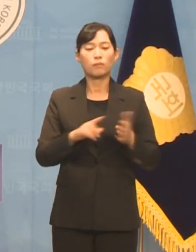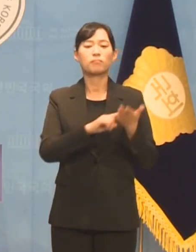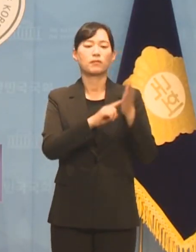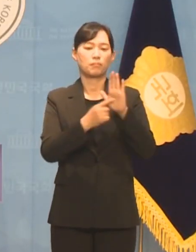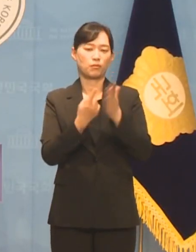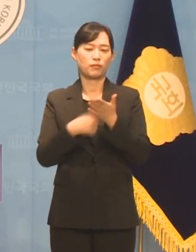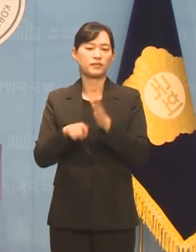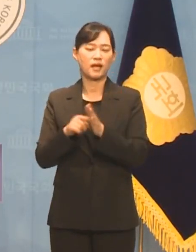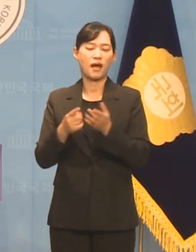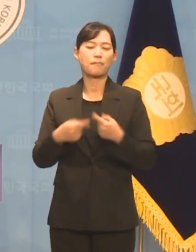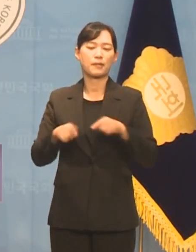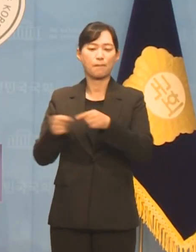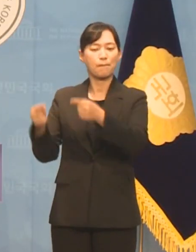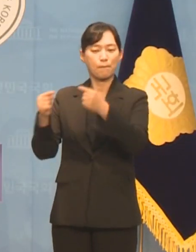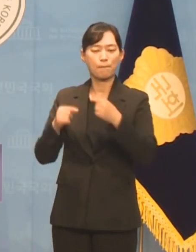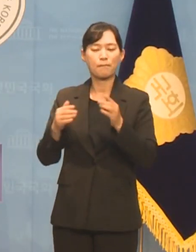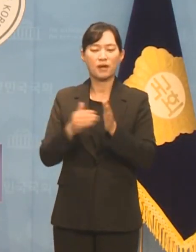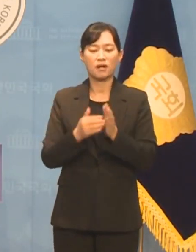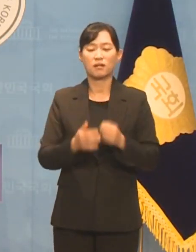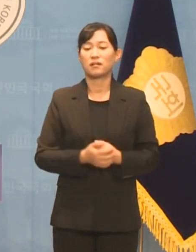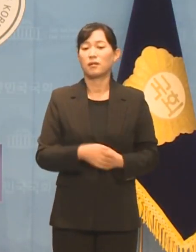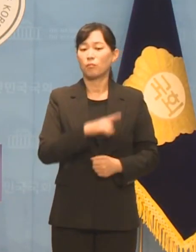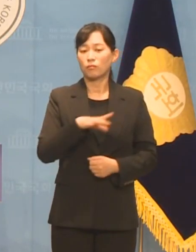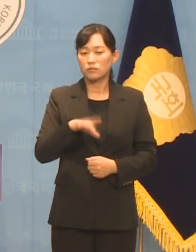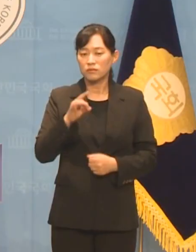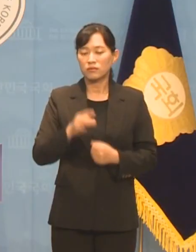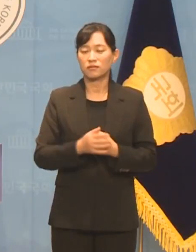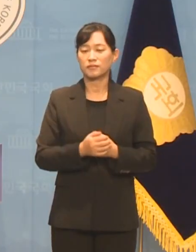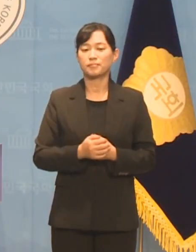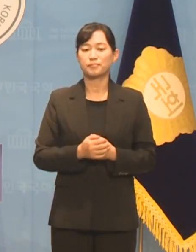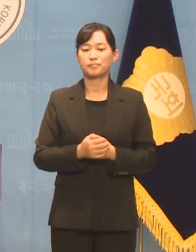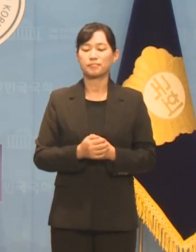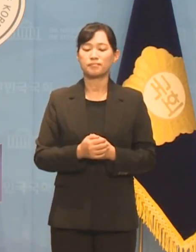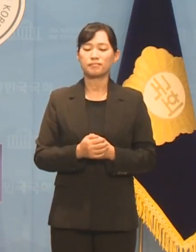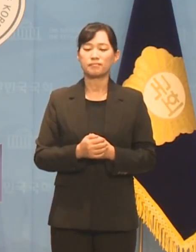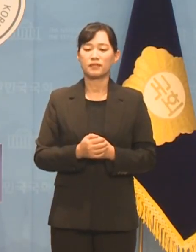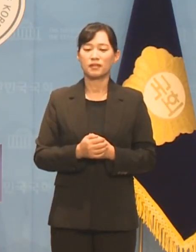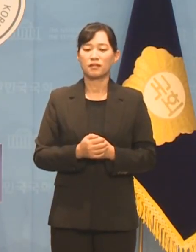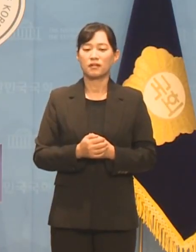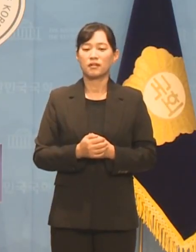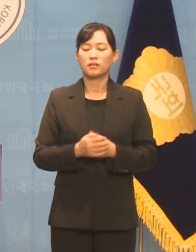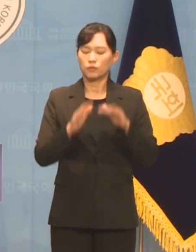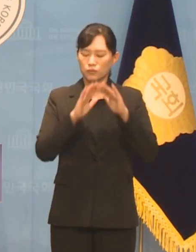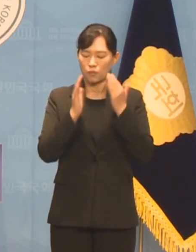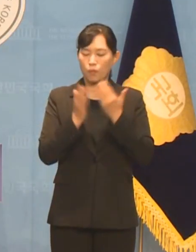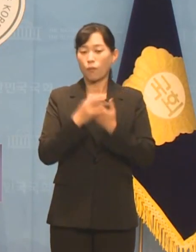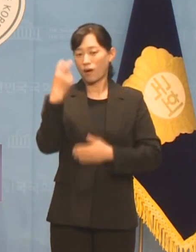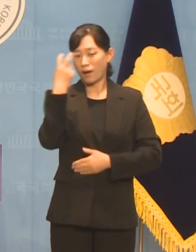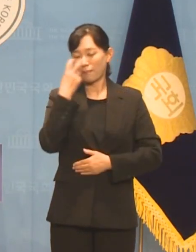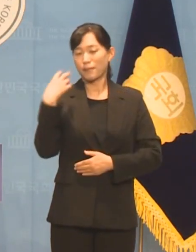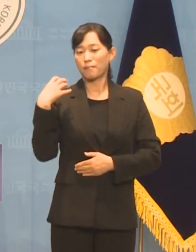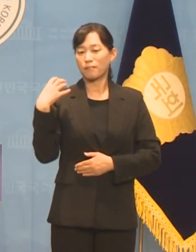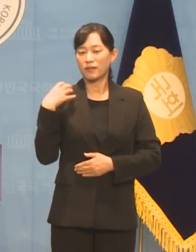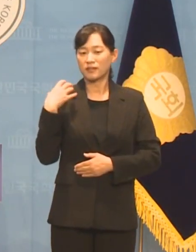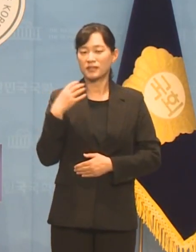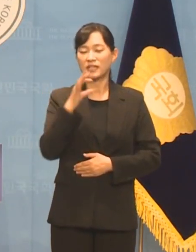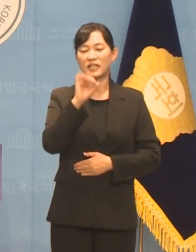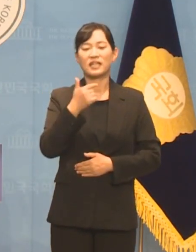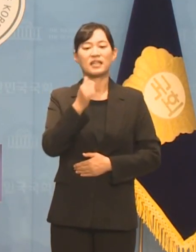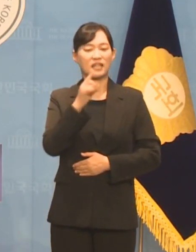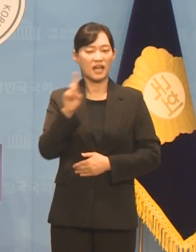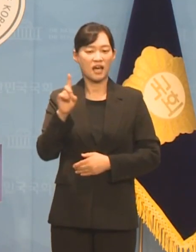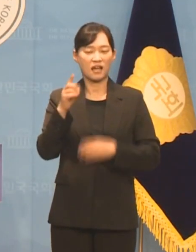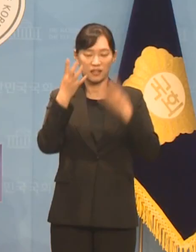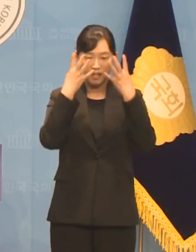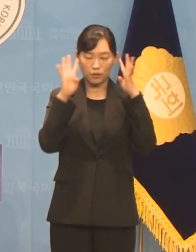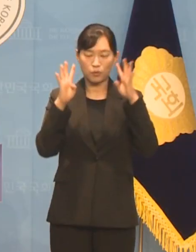자리에 함께해 주셨습니다. 먼저 저희 캠프의 싱크탱크 총괄을 맡고 계신 인하대학교